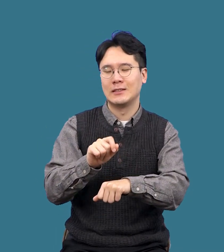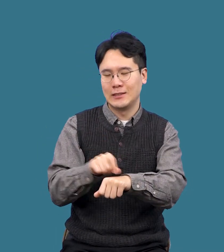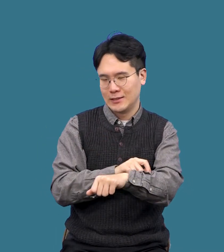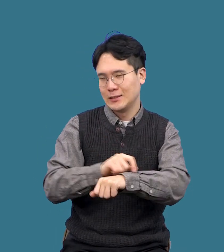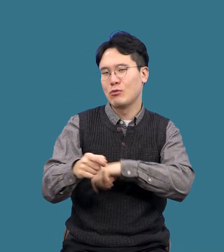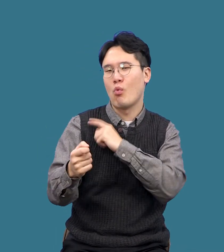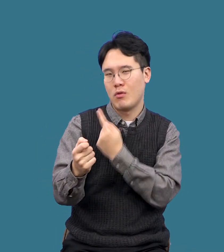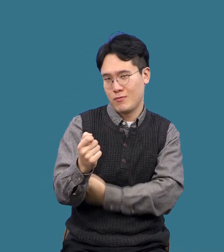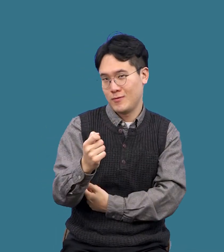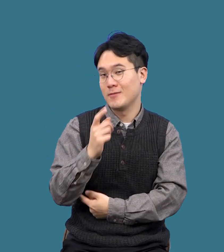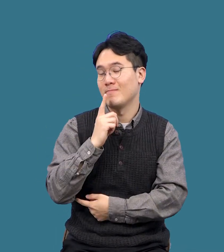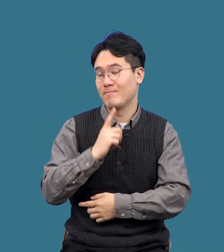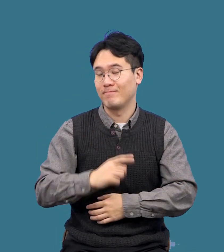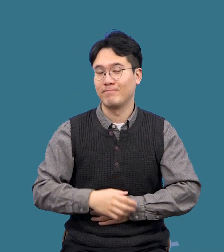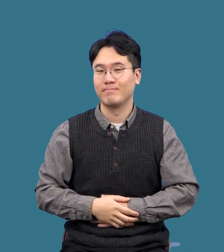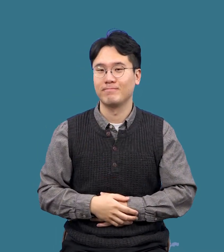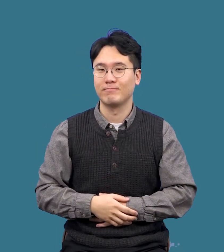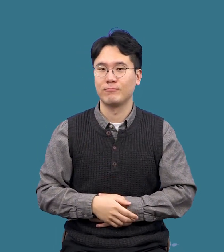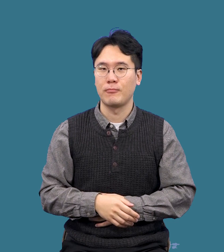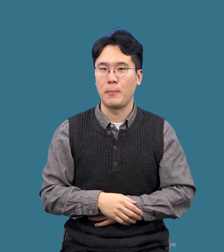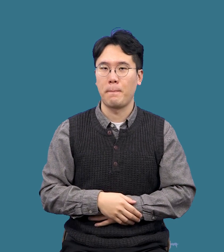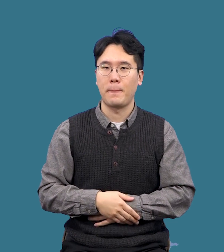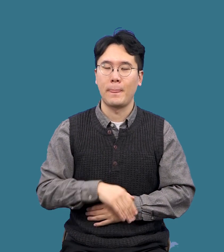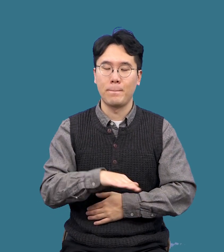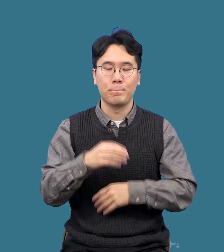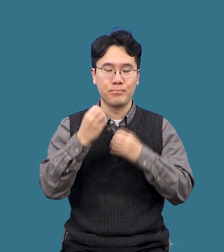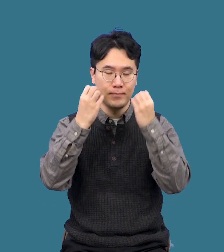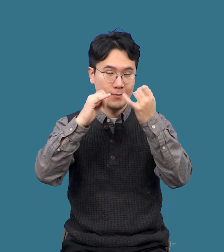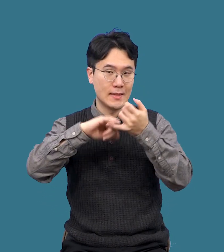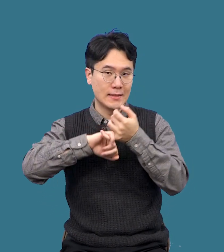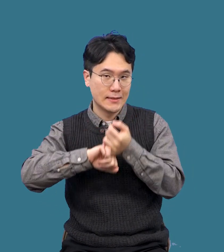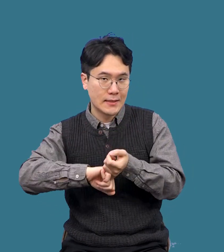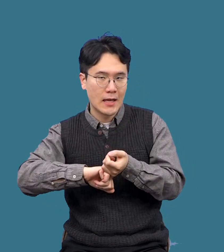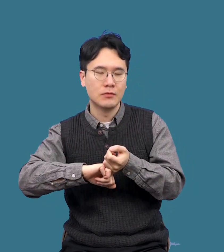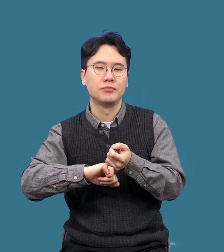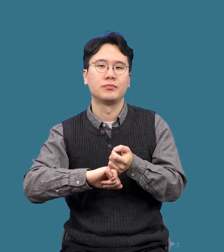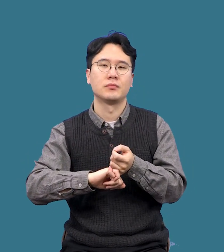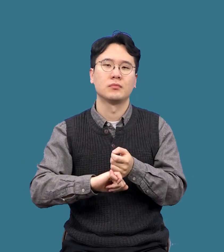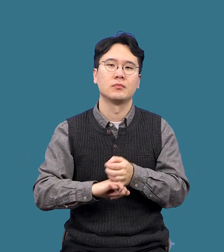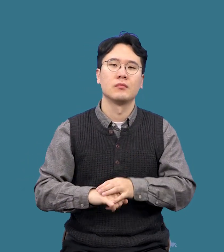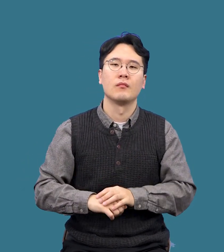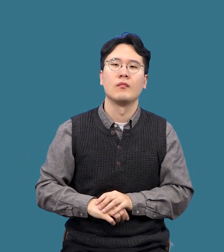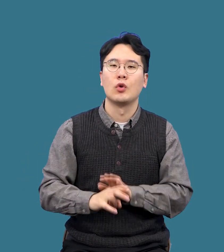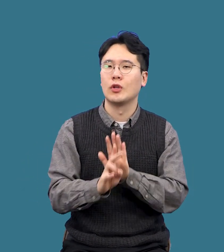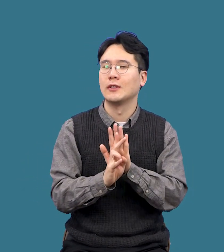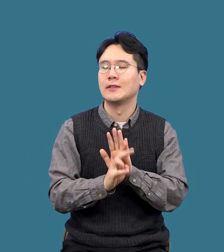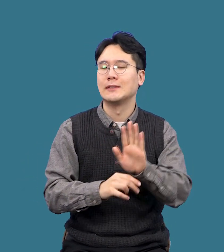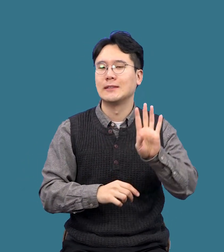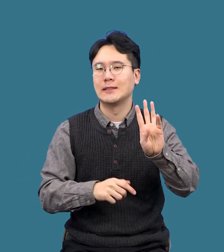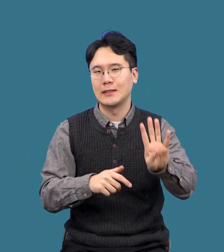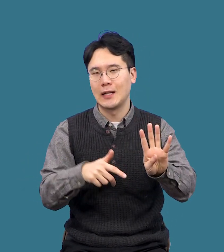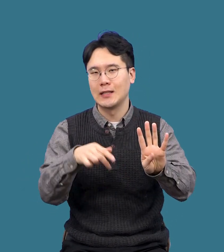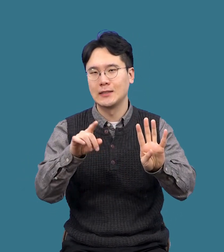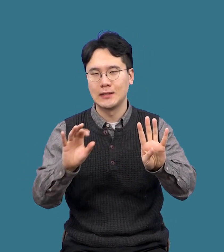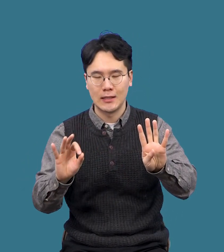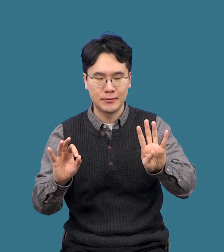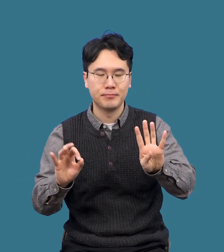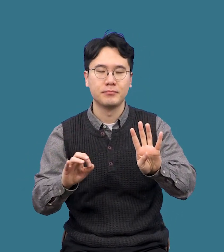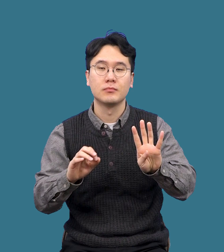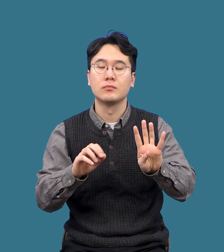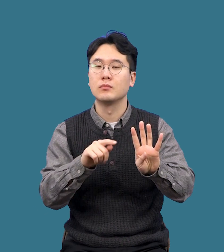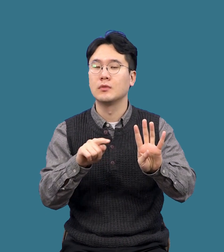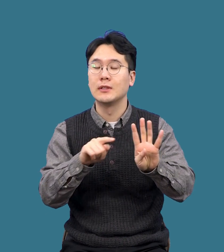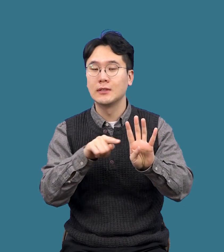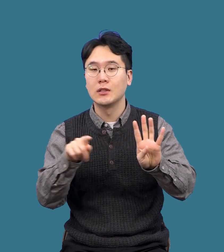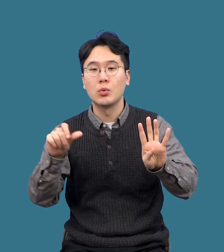우리가 신약성경 요한계시록 4장과 5장을 읽어보시면 이 두 장은 사도